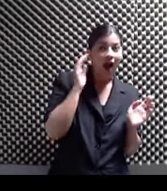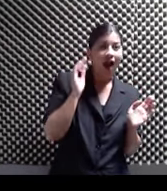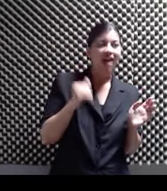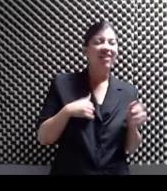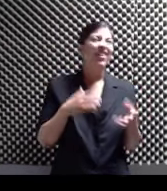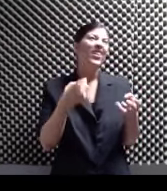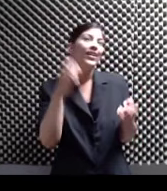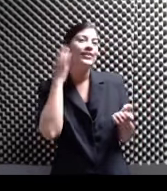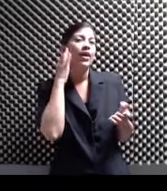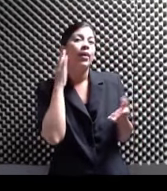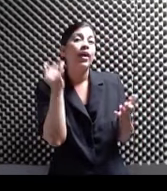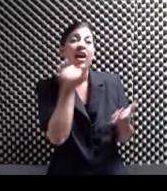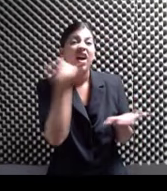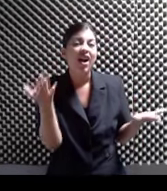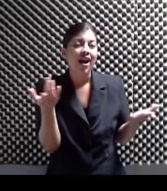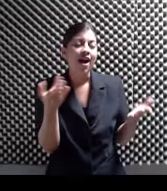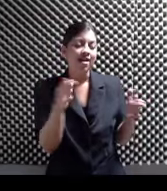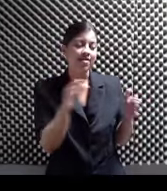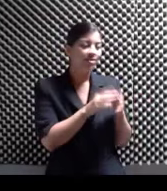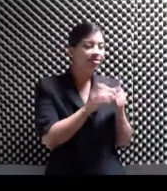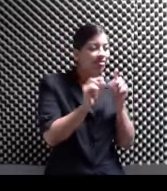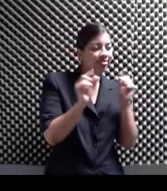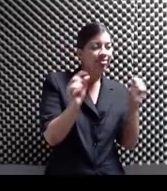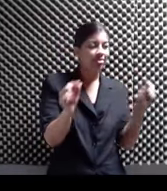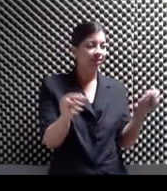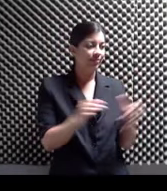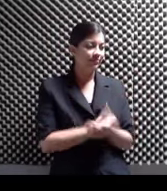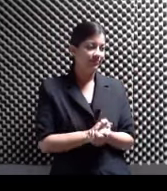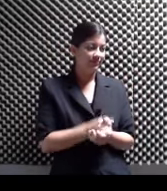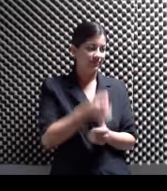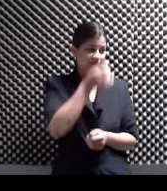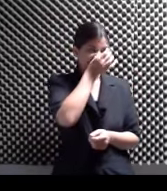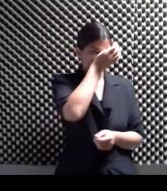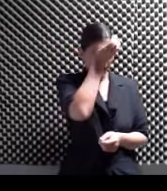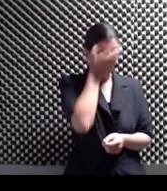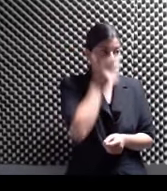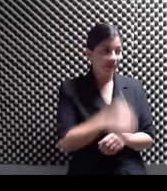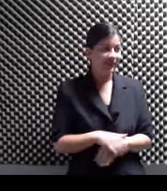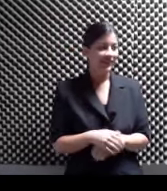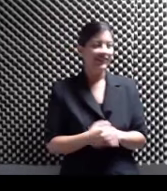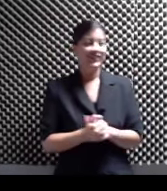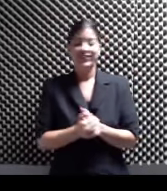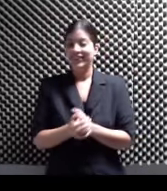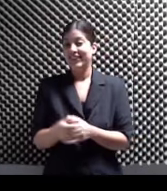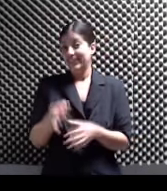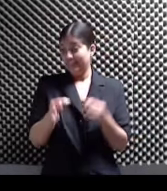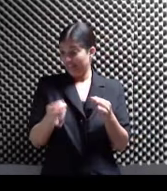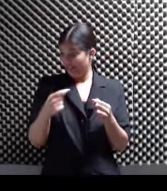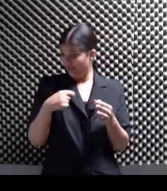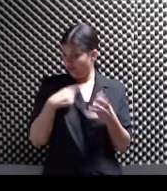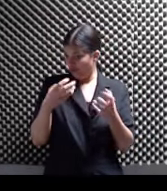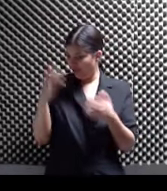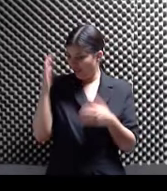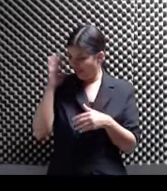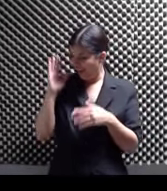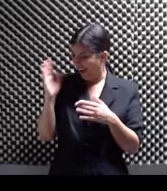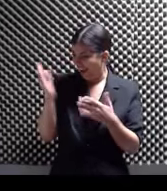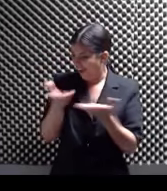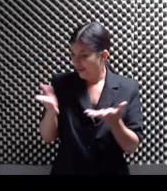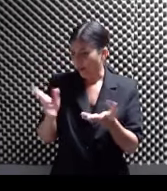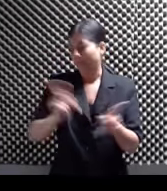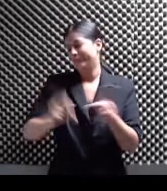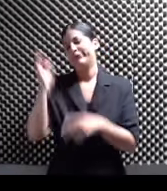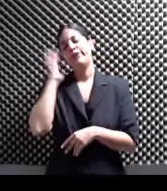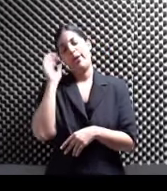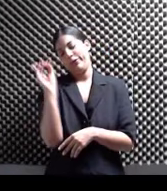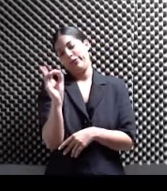que pasó al vecino, pues mira, en la esquina caliente. Que todo el mundo sabe cuando que necesito una información, ¿dónde quiero ir? ¿A dónde ir a buscarla? ¿A dónde va a buscarla, seguro? Pero aquí